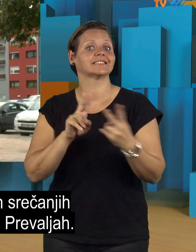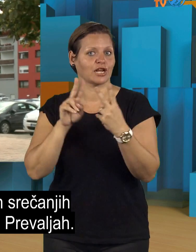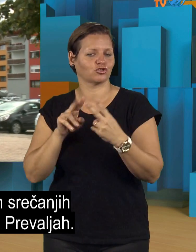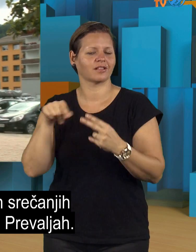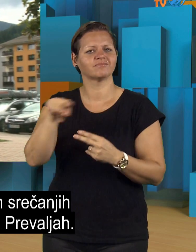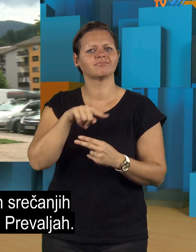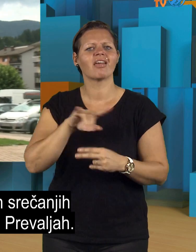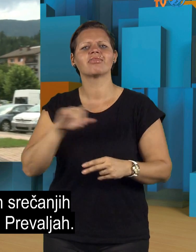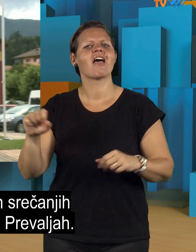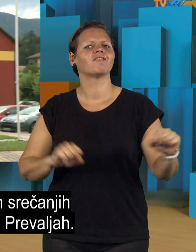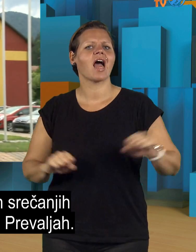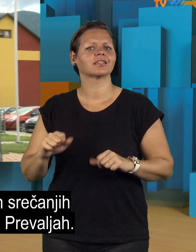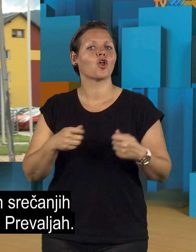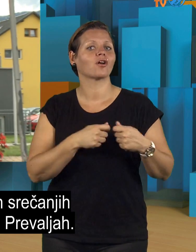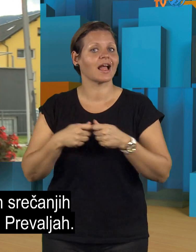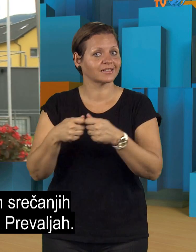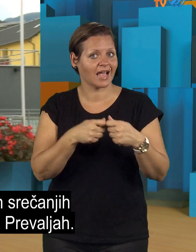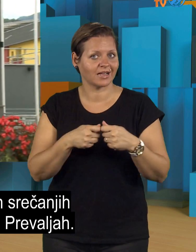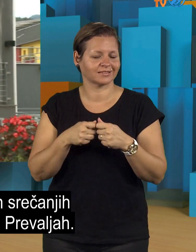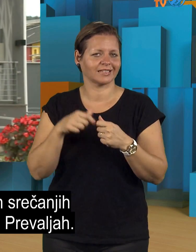nevladnih organizacij na Prevaljah.